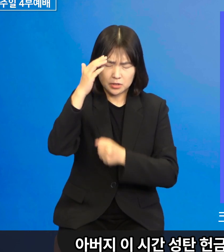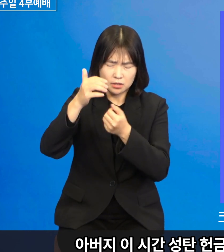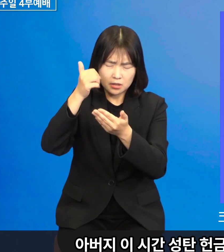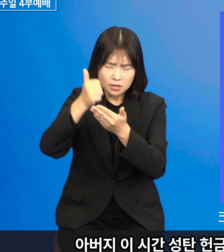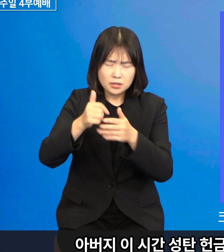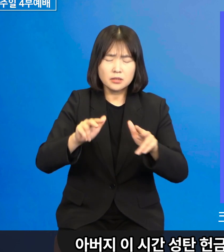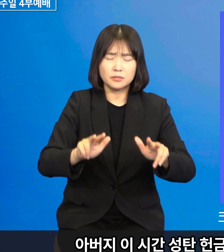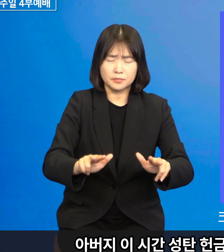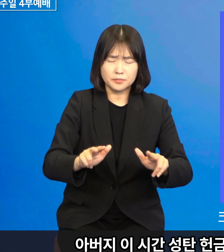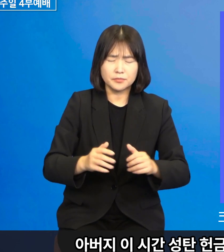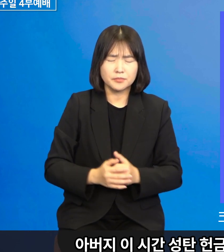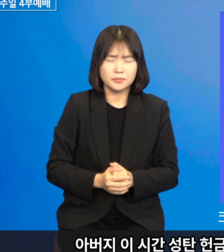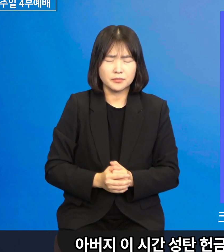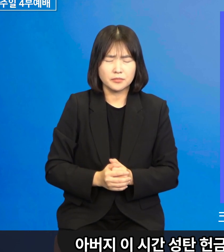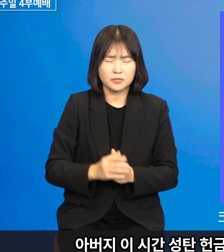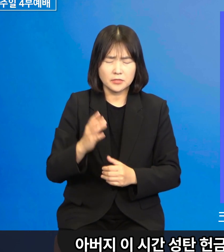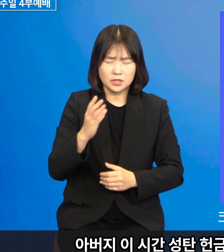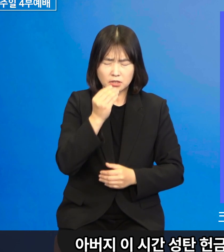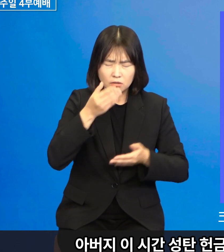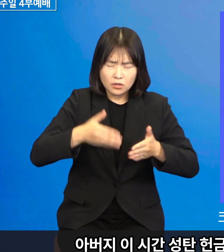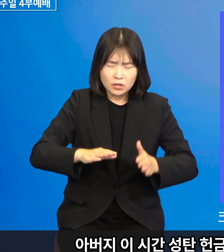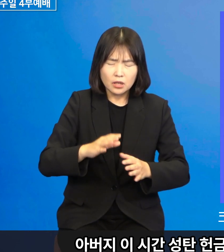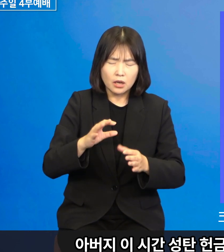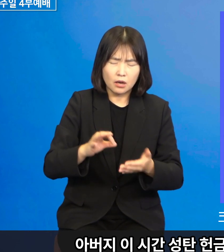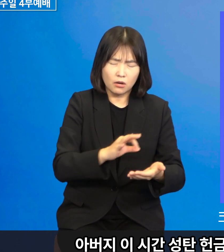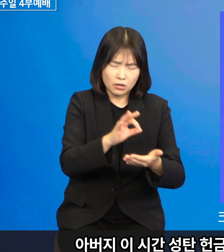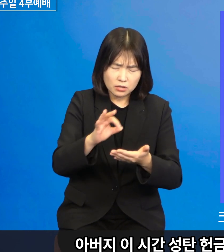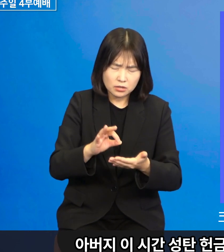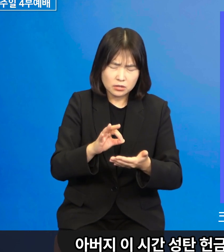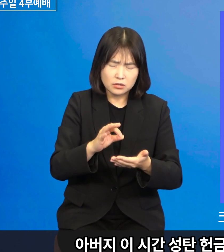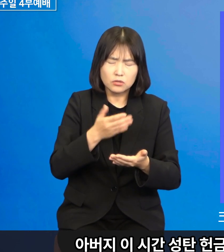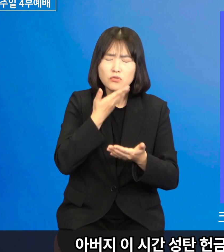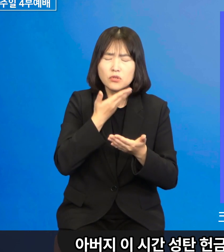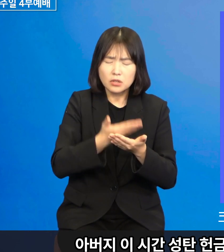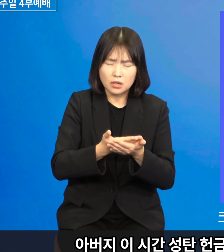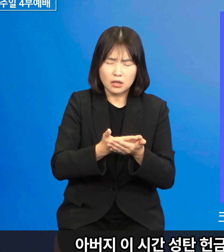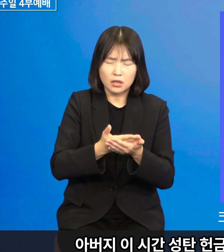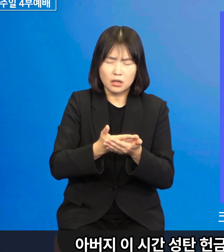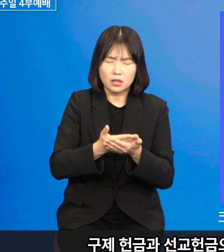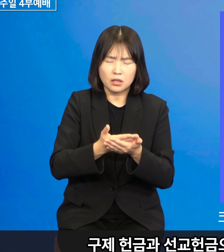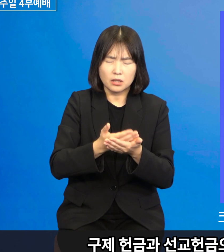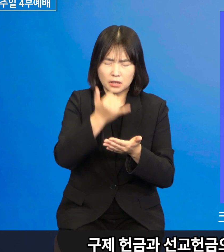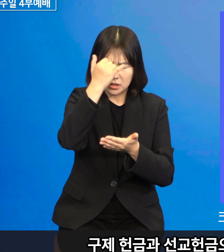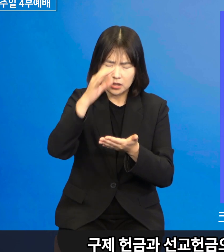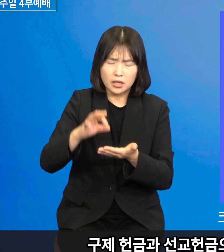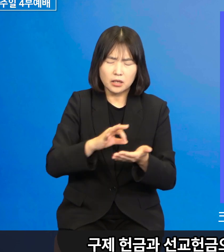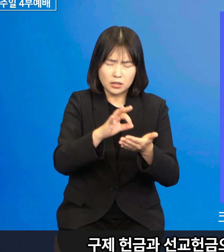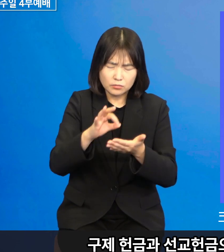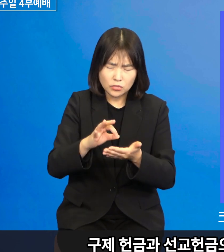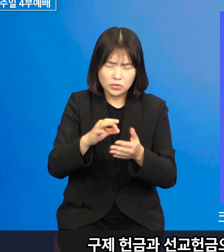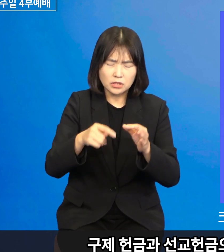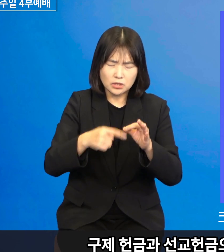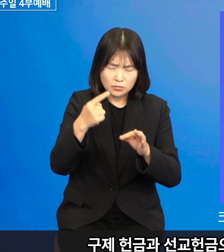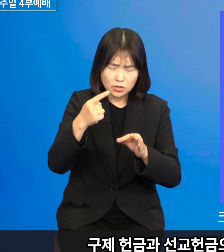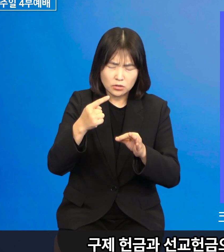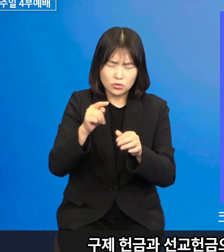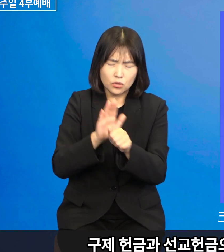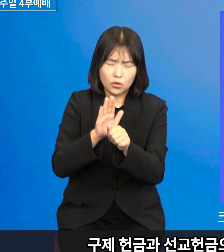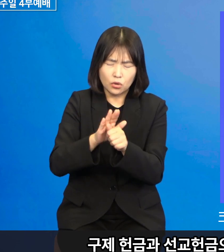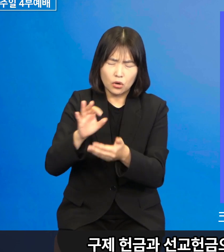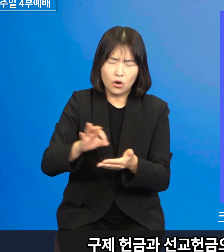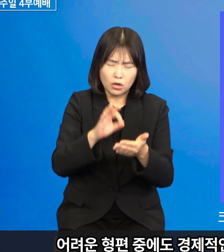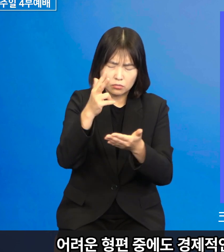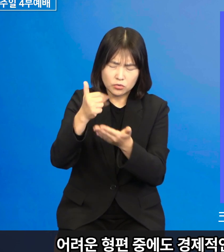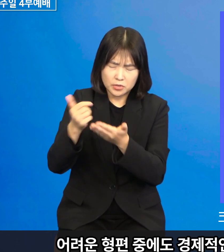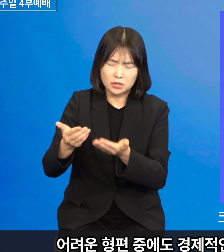시간 성탄 헌금과 귀한 예물 11조와 또한 구제헌금과 성경으로 주님께